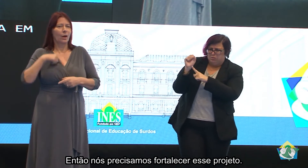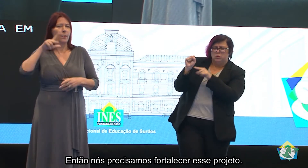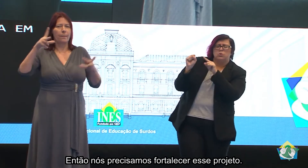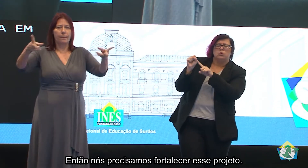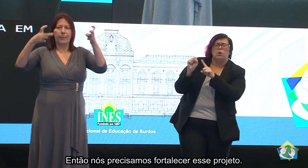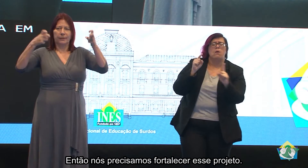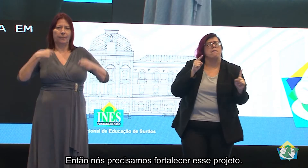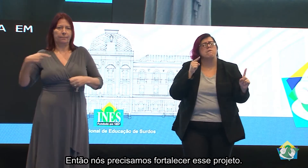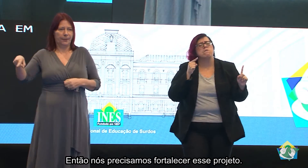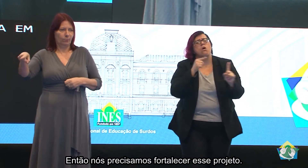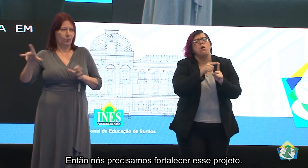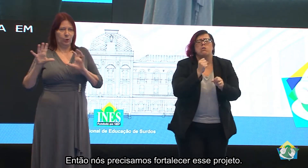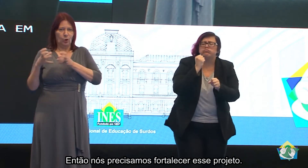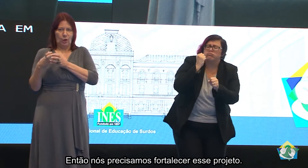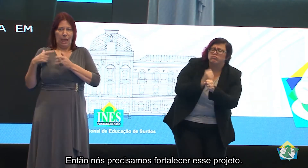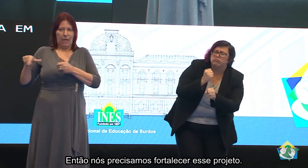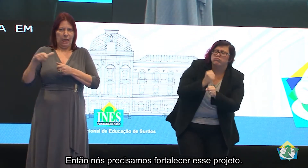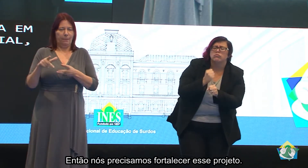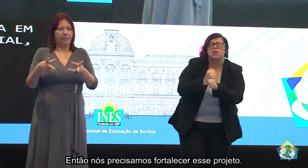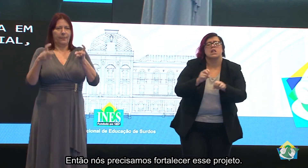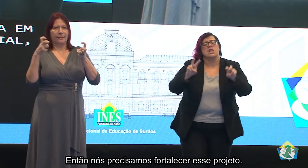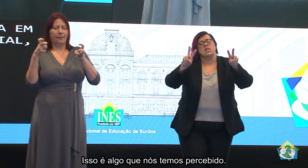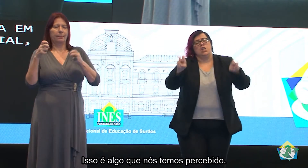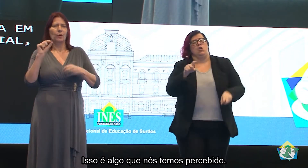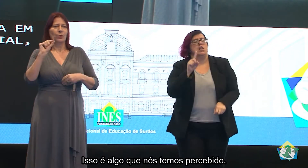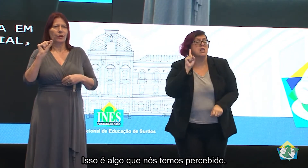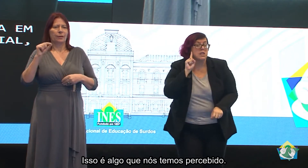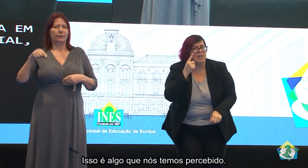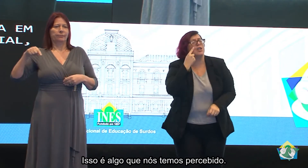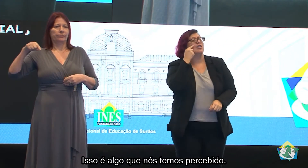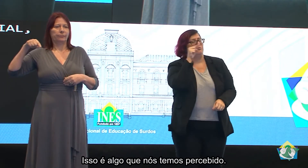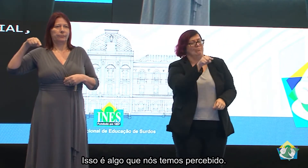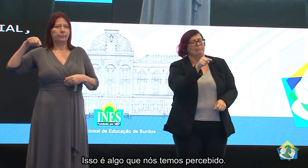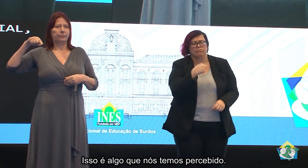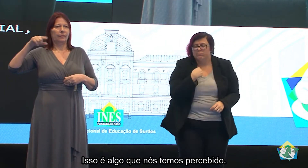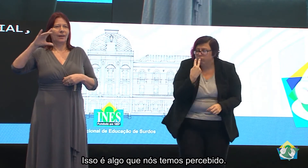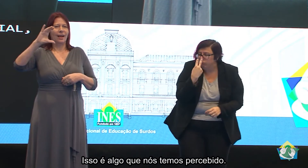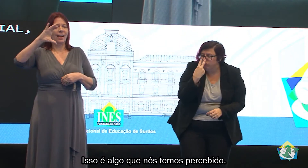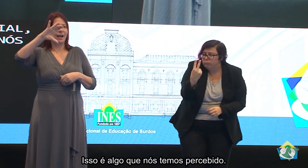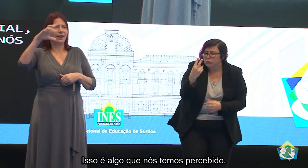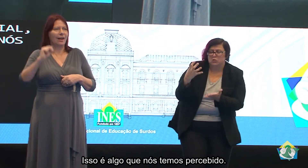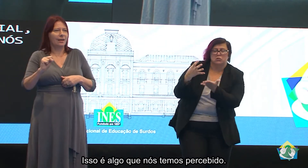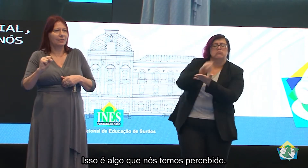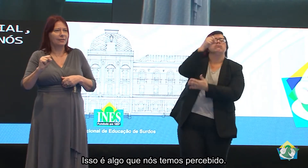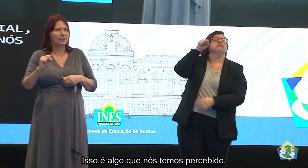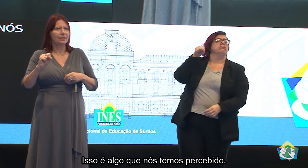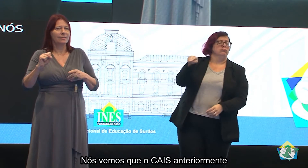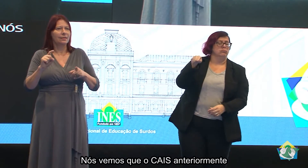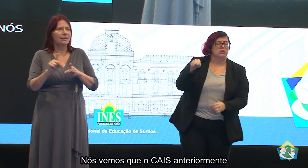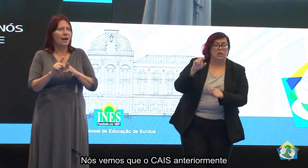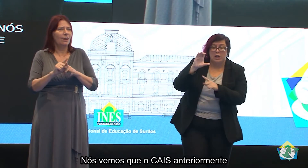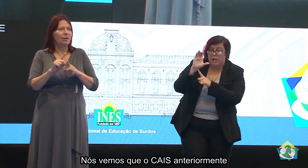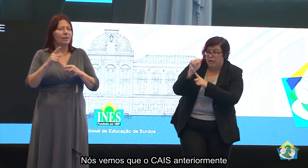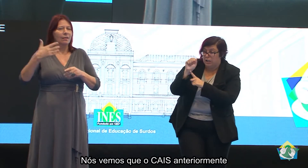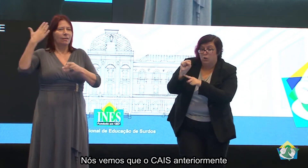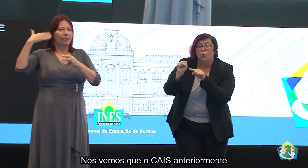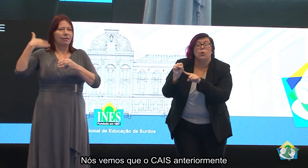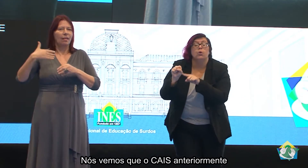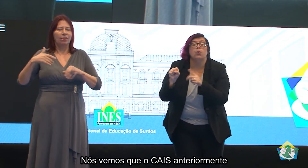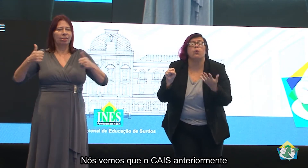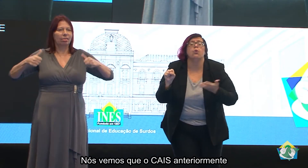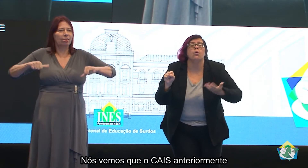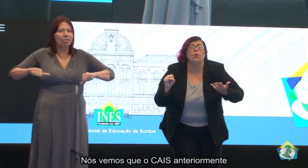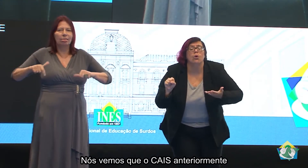bengala. Então nós precisamos fortalecer esse projeto. Isso é algo que nós temos percebido ali. Nós